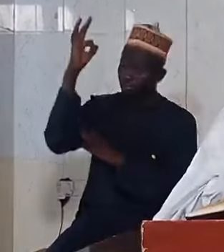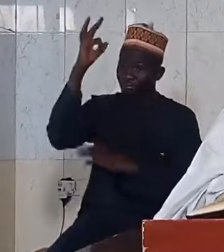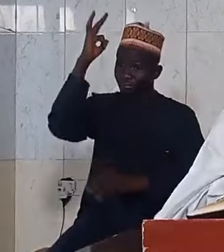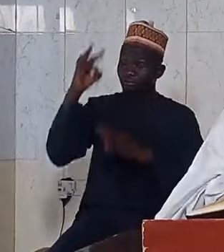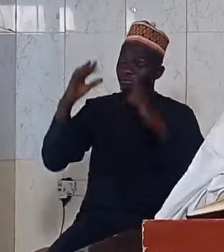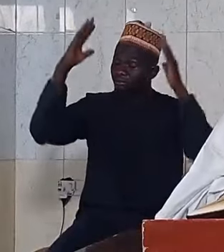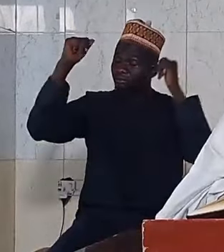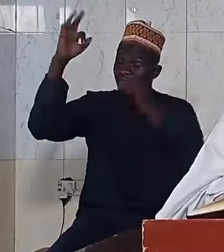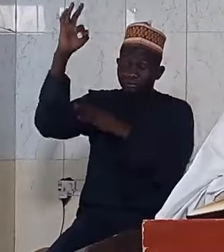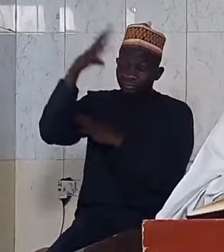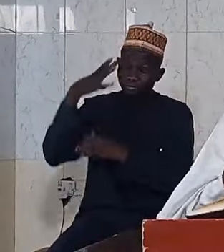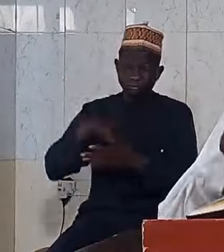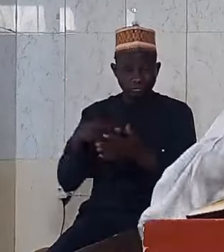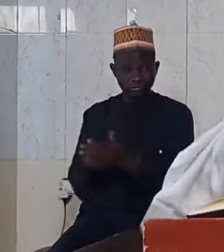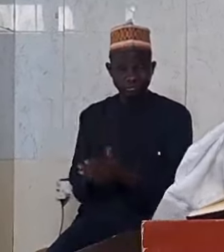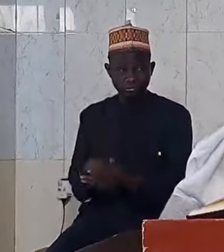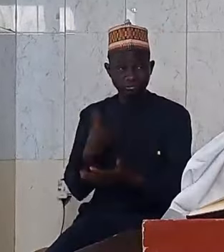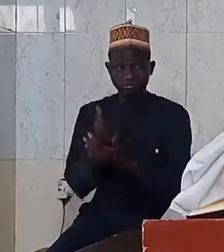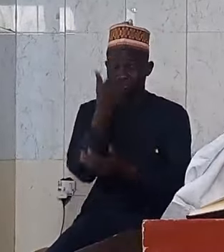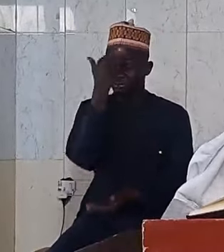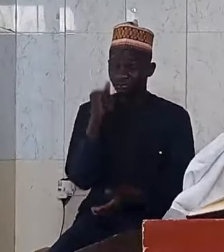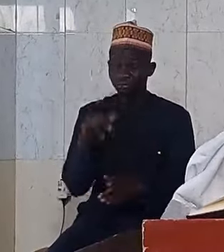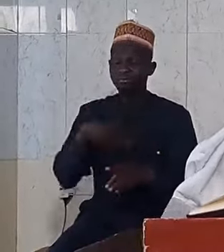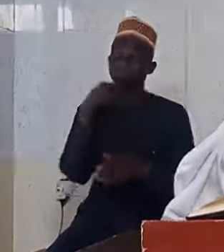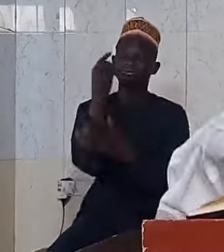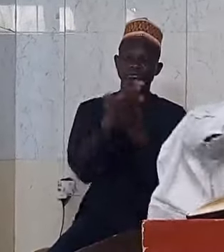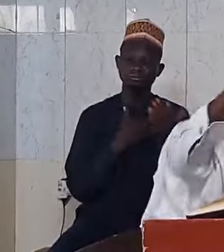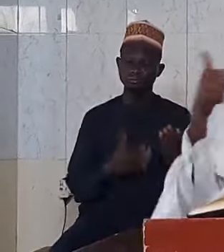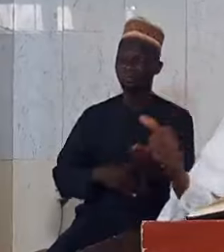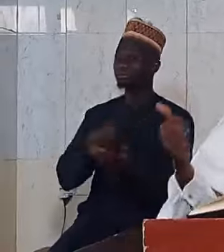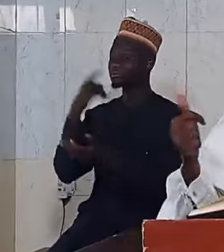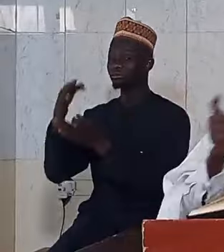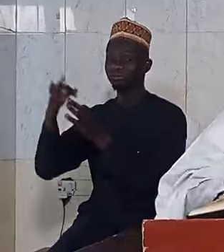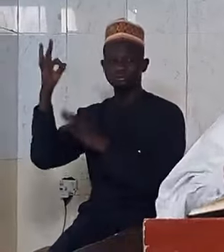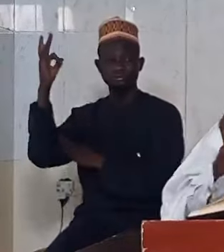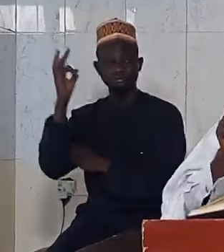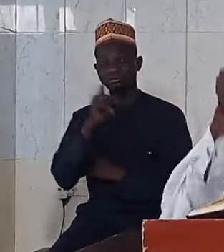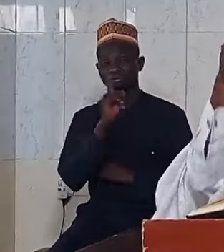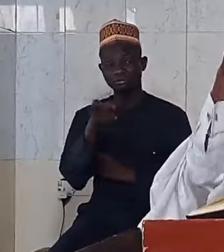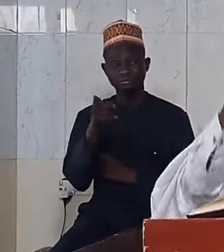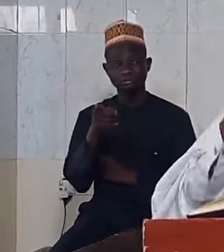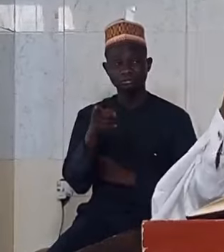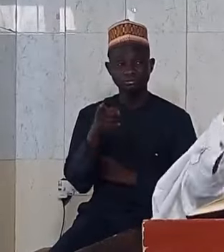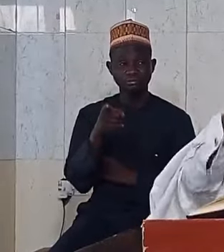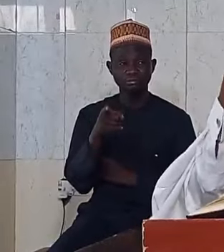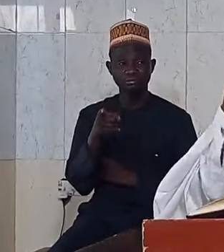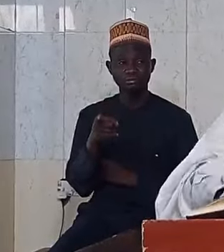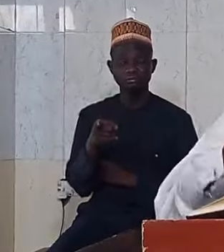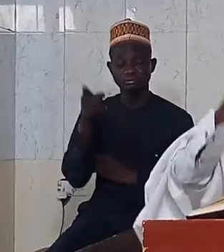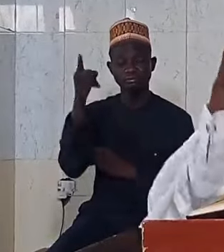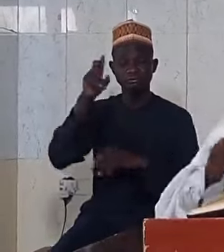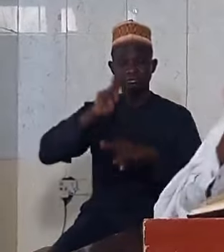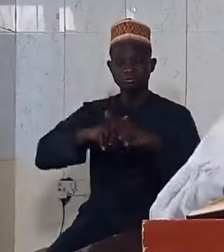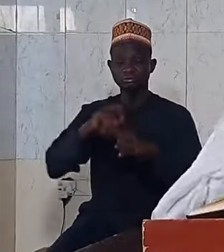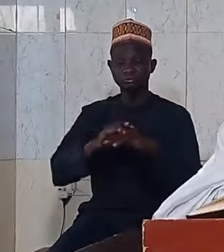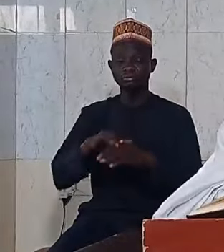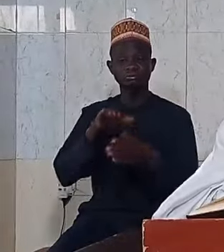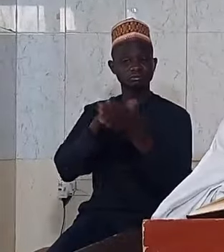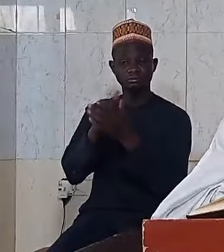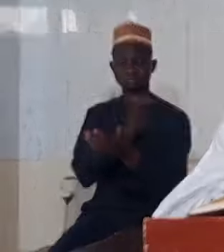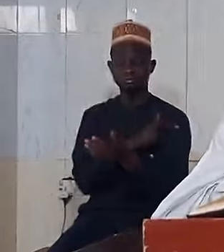zaci ku Allah haka yake shi yasa kake tafiya ka gaya ma wani sannan a gaya wa Allah wallahi ka siffanta Allah da